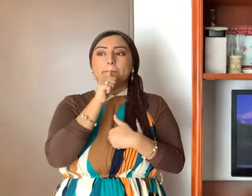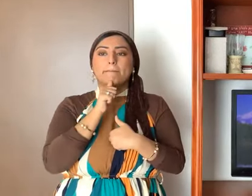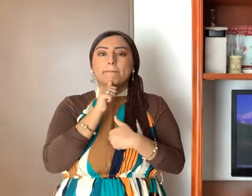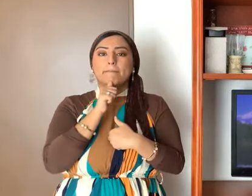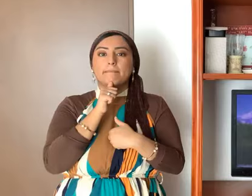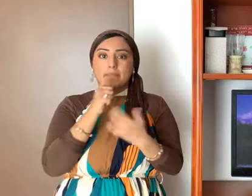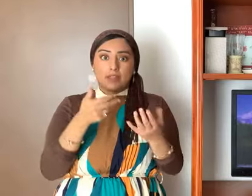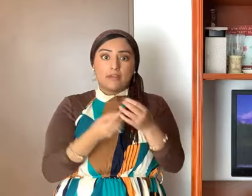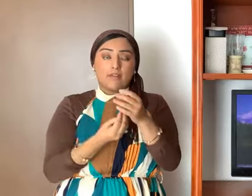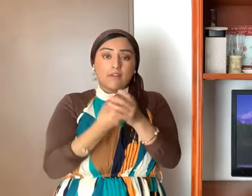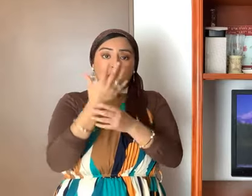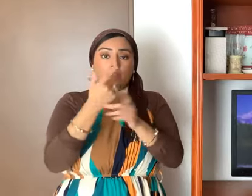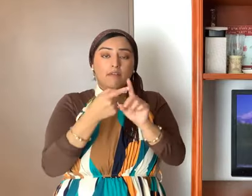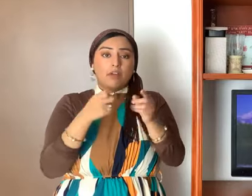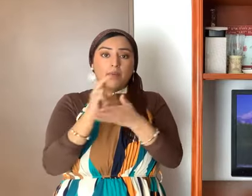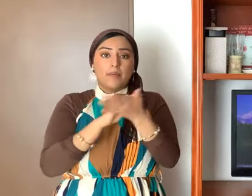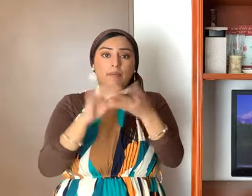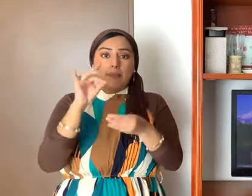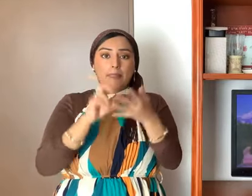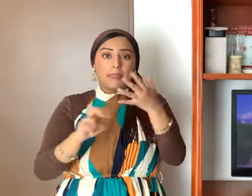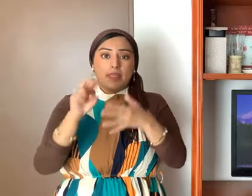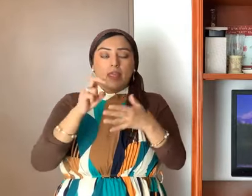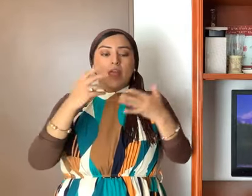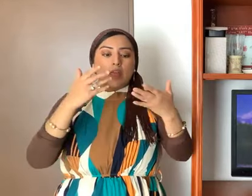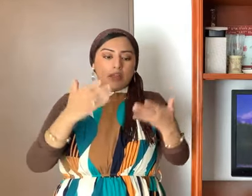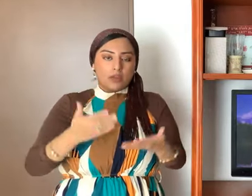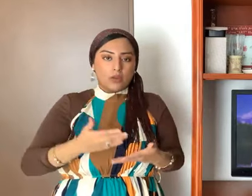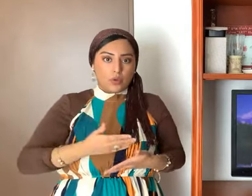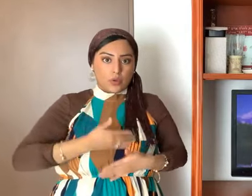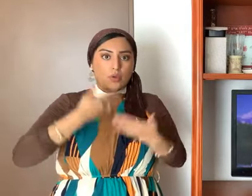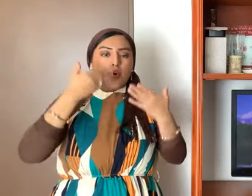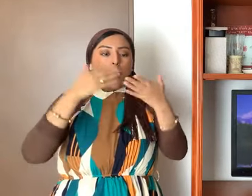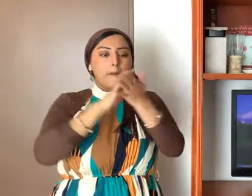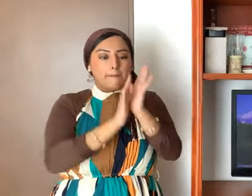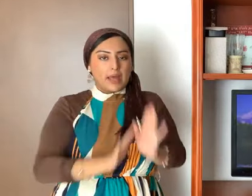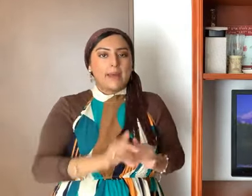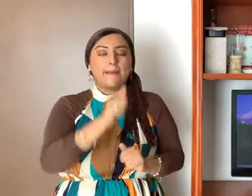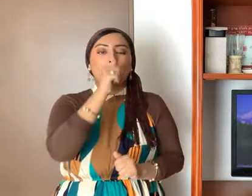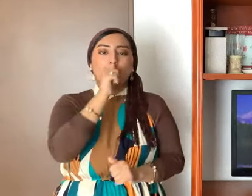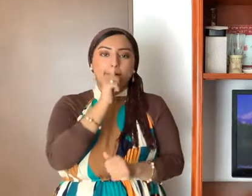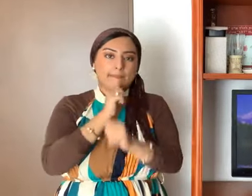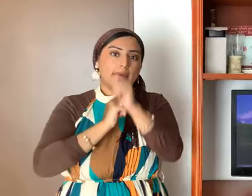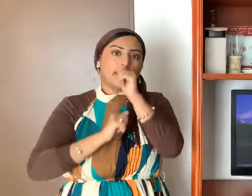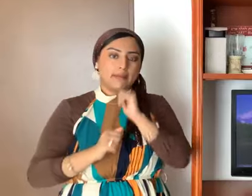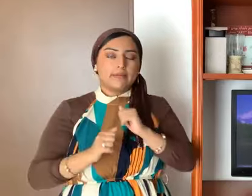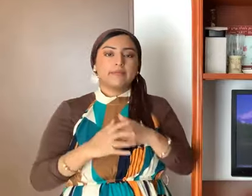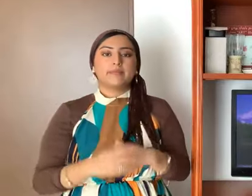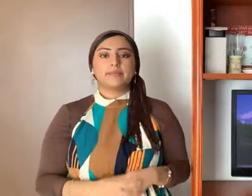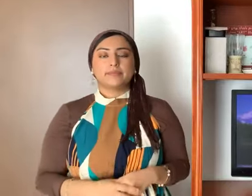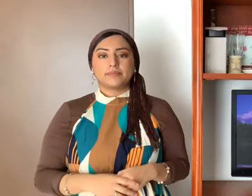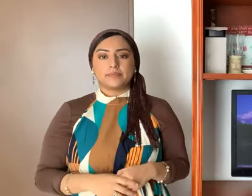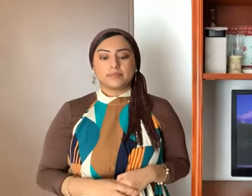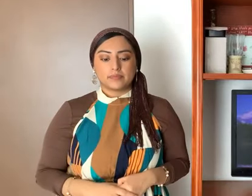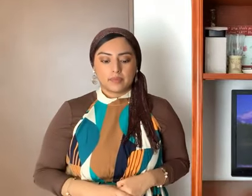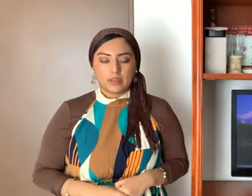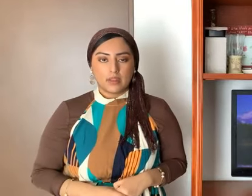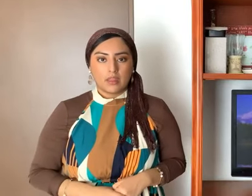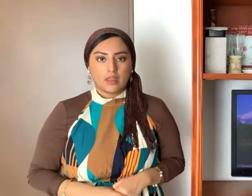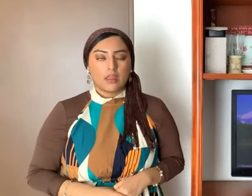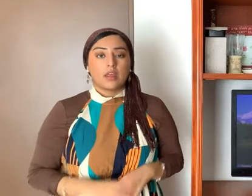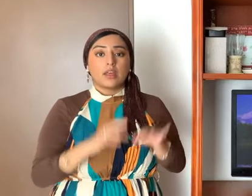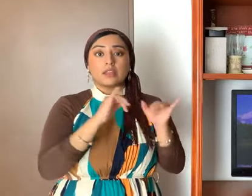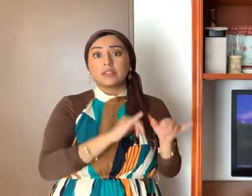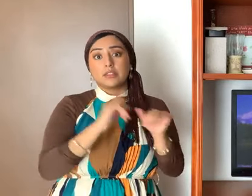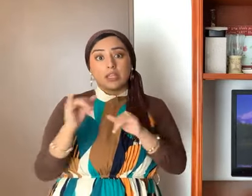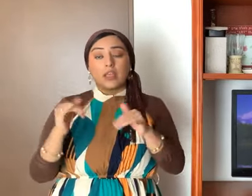es uno de los frutos del Ruach HaKodesh. Gozo, paz, paciencia. Entonces aquí lo vemos. Y no solo de esto, sino que